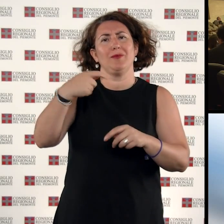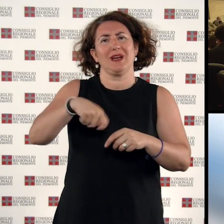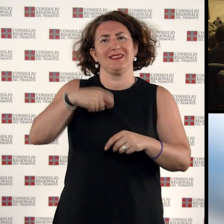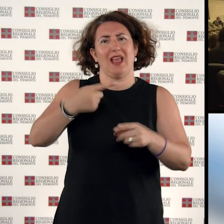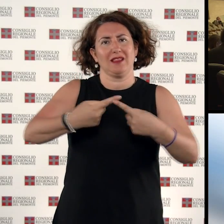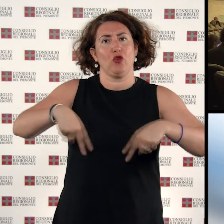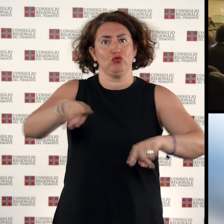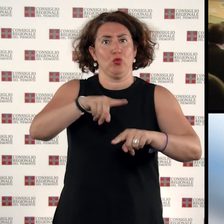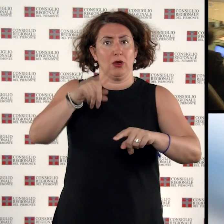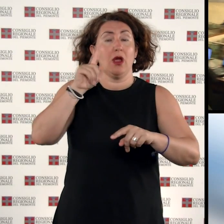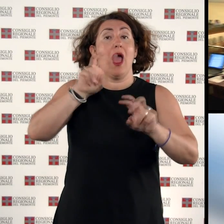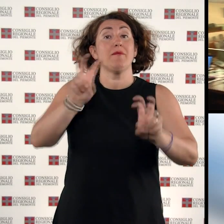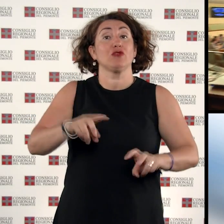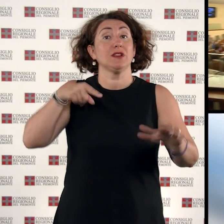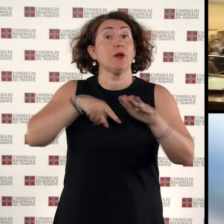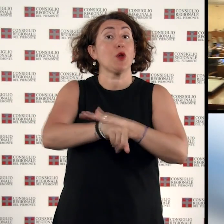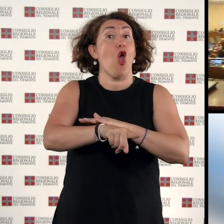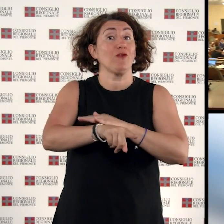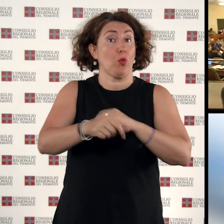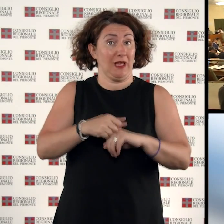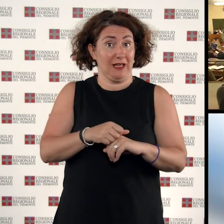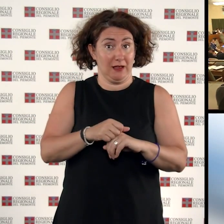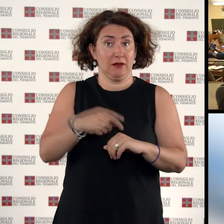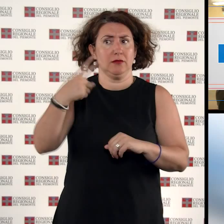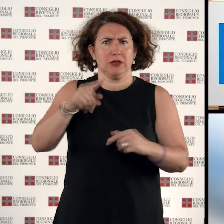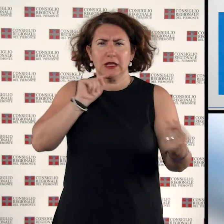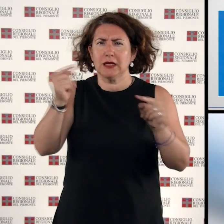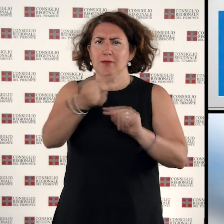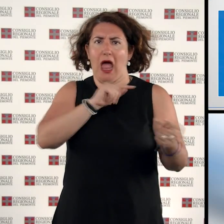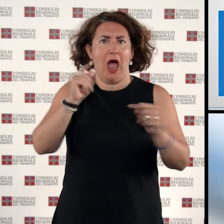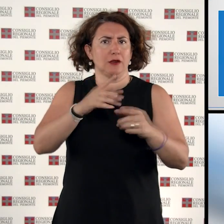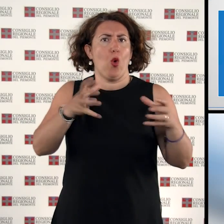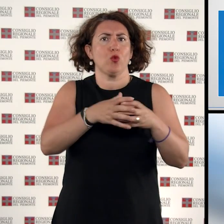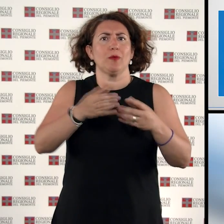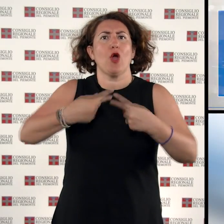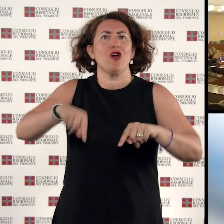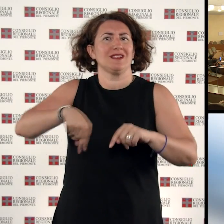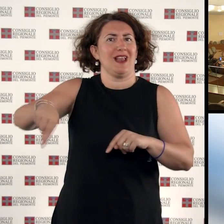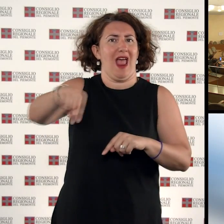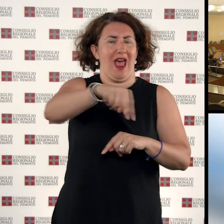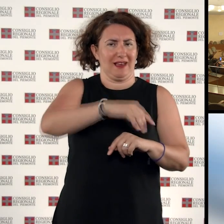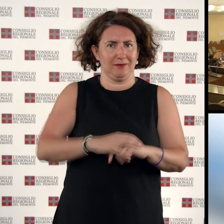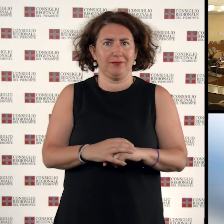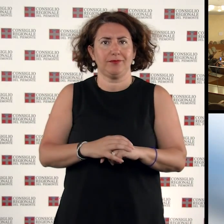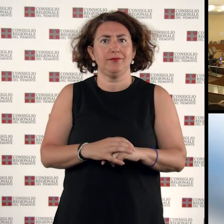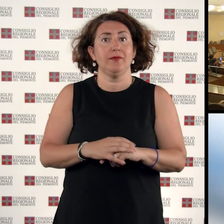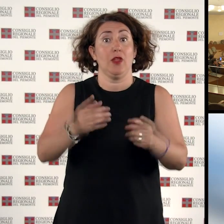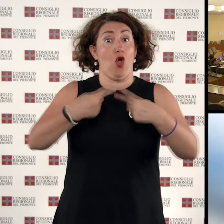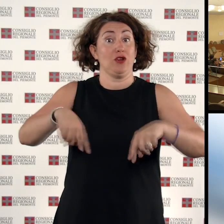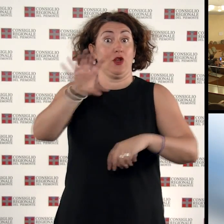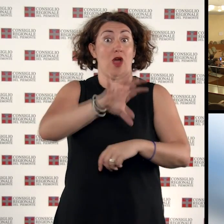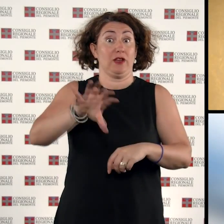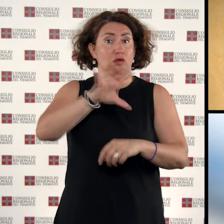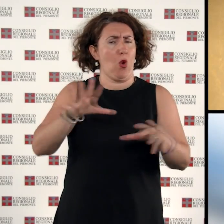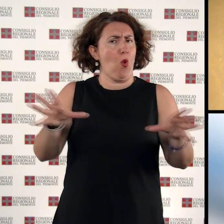si è aperto un dibattito con gli interventi di tutti i gruppi consiliari. In copertina. Il Consiglio regionale ha